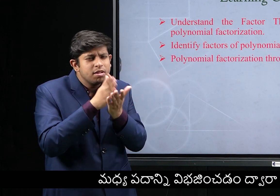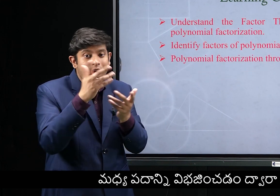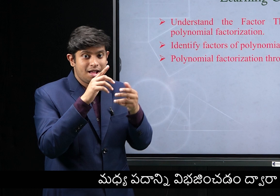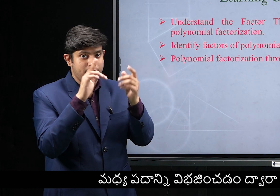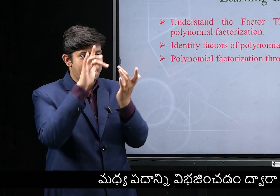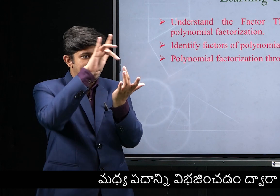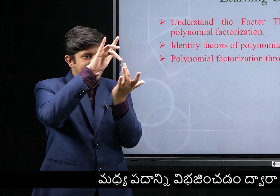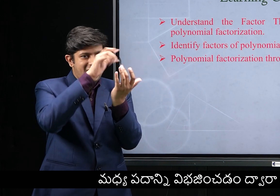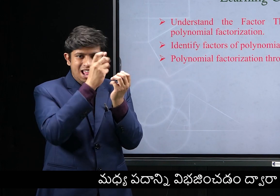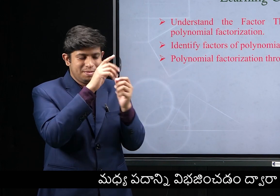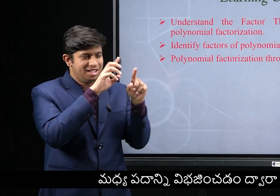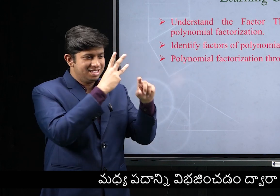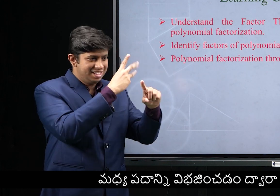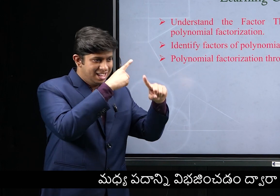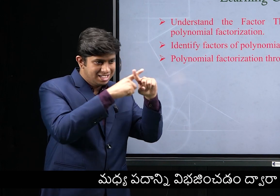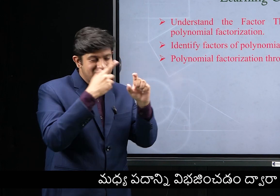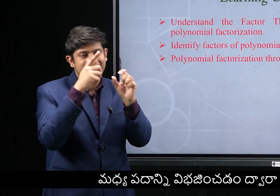మధ్యపదాన్ని విభజించడం ద్వారా బహుపది కారకం.